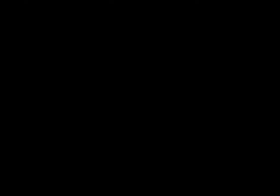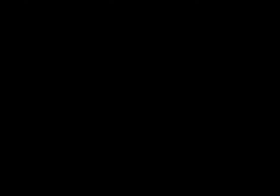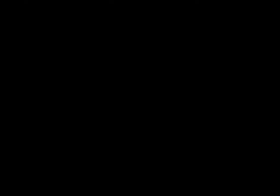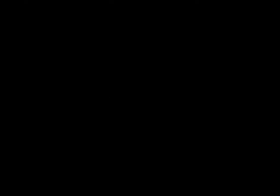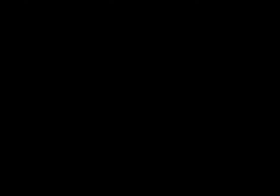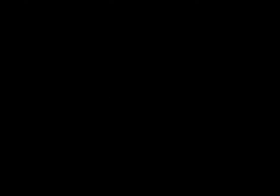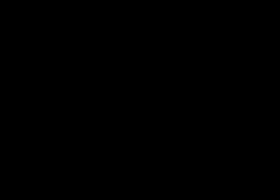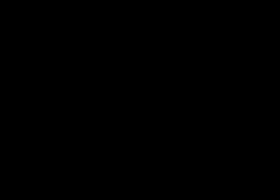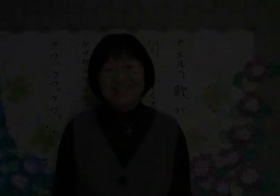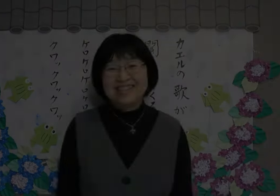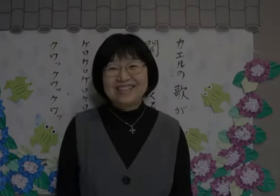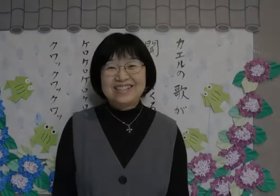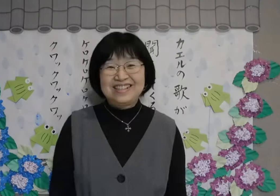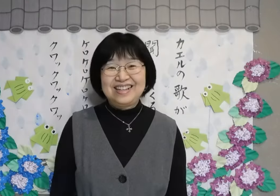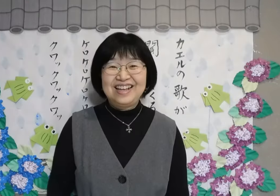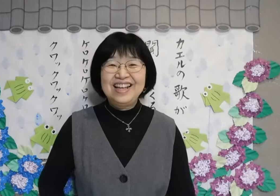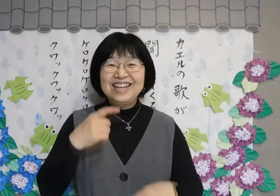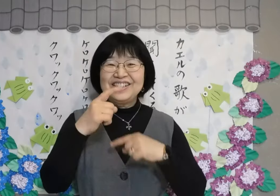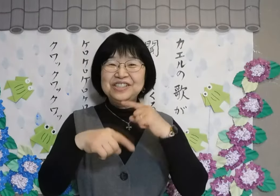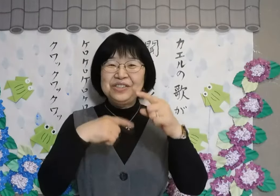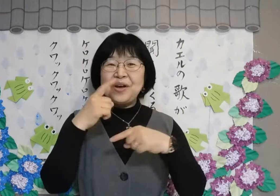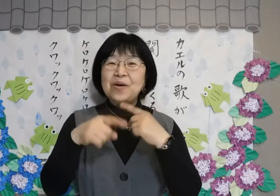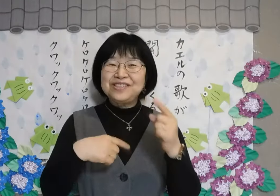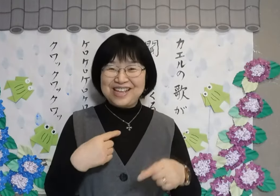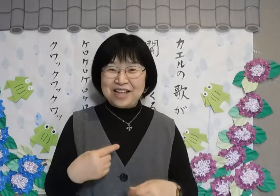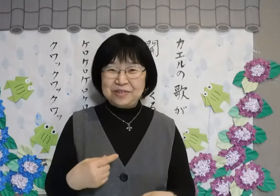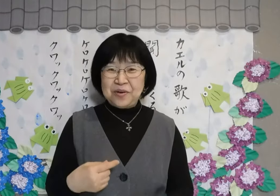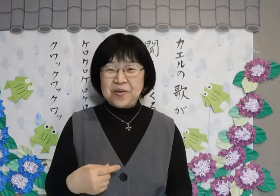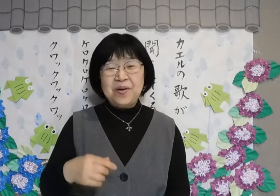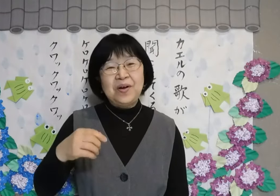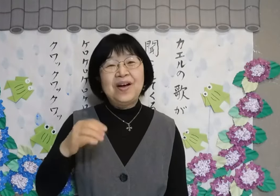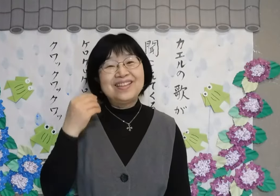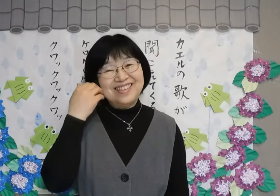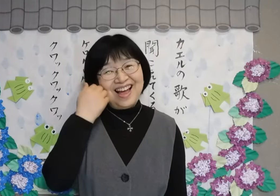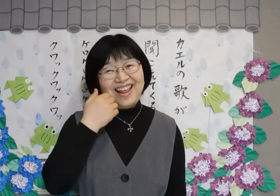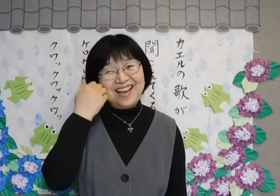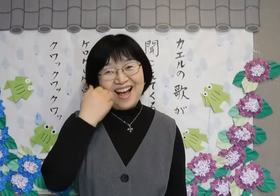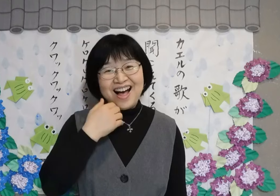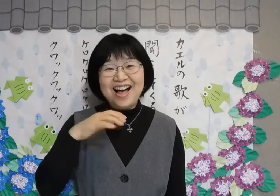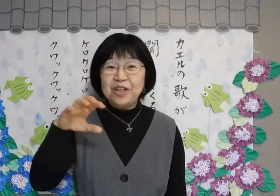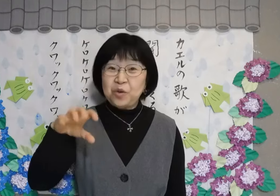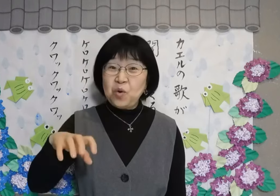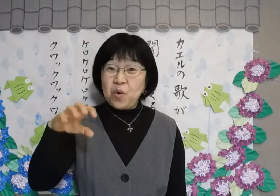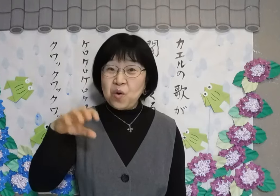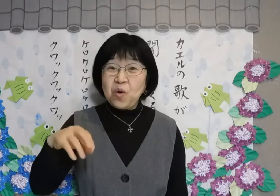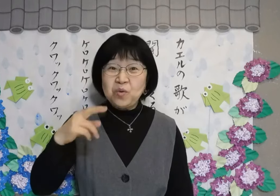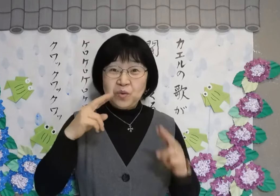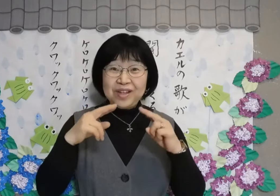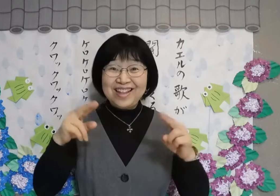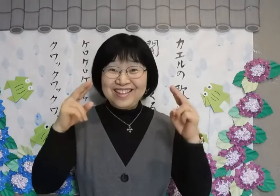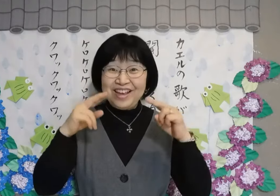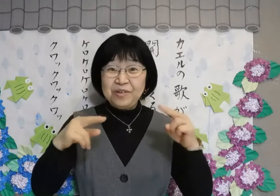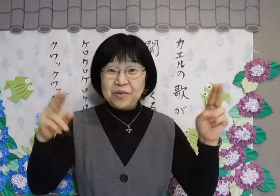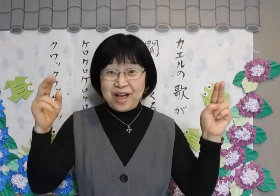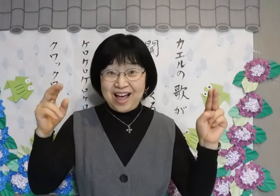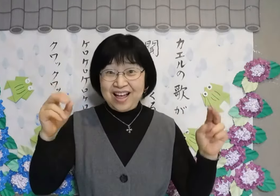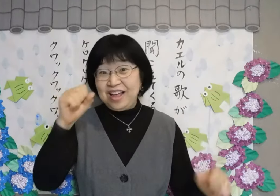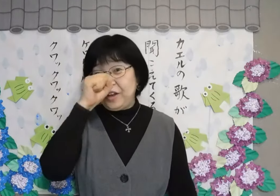手話を使うと誰が どこを歌っているのか